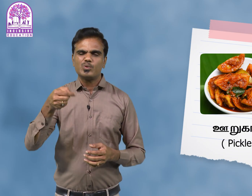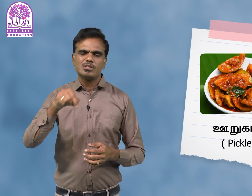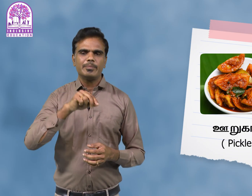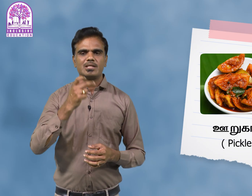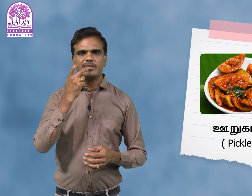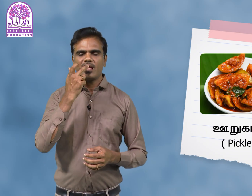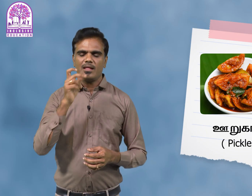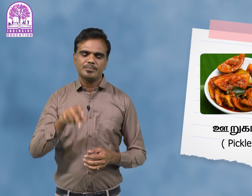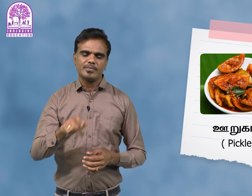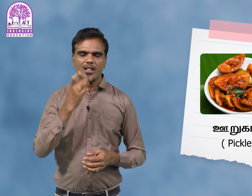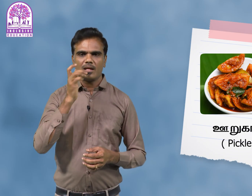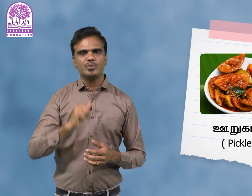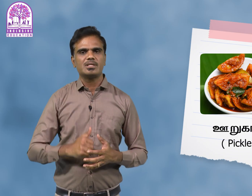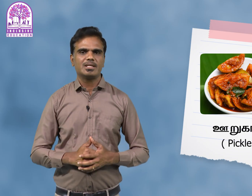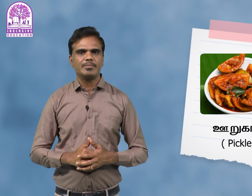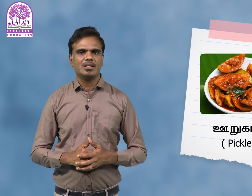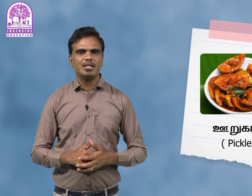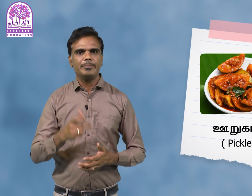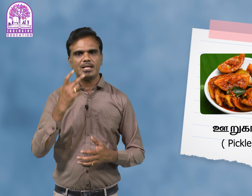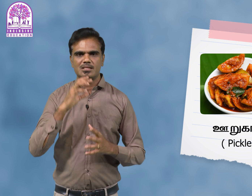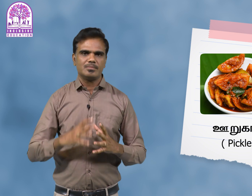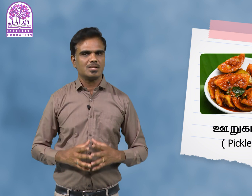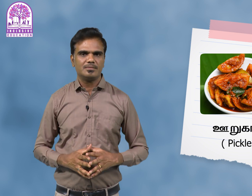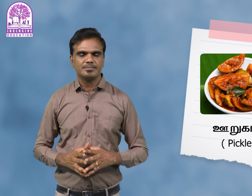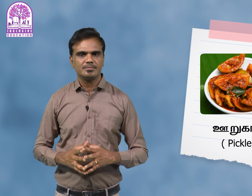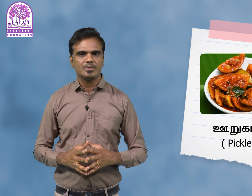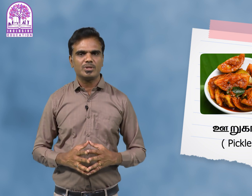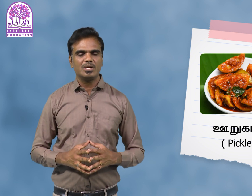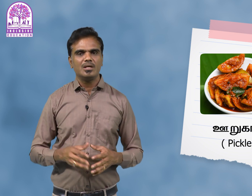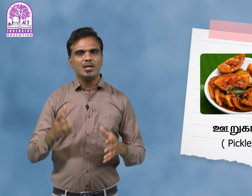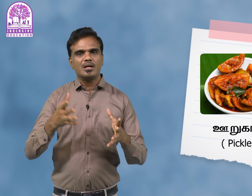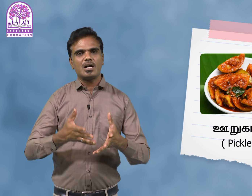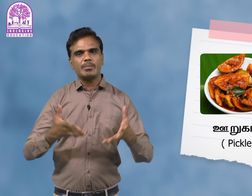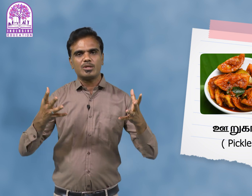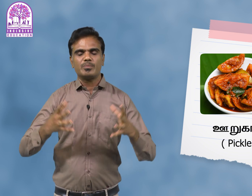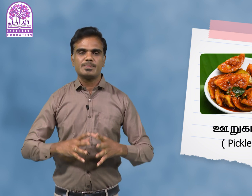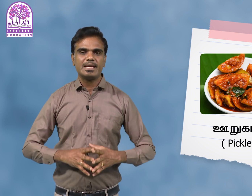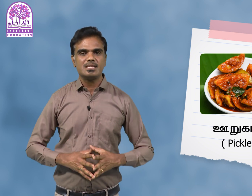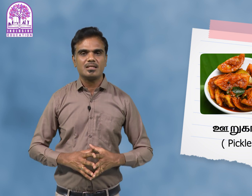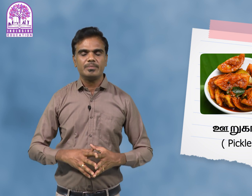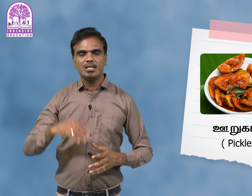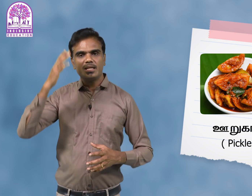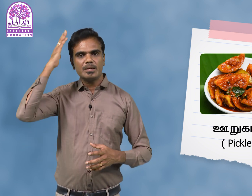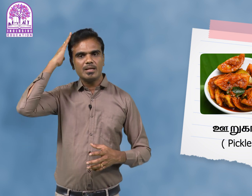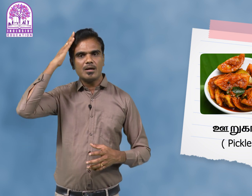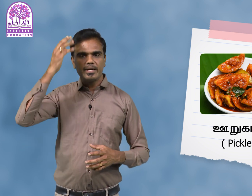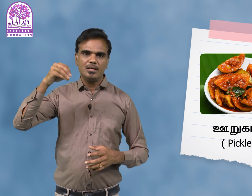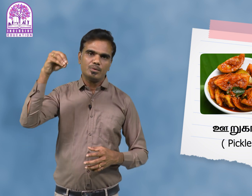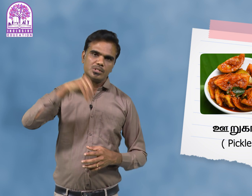கொஞ்சமாக பிக்கிள்ஸ் வைங்க, தொட்டு சாப்பிட்டுக்கிறேன் அப்படிங்கிற மாதிரி பிக்கிள்ஸுக்கு காமிச்சிக்கலாம். புரியுதுங்களா? இல்லை காரமாக இருக்குது, ரொம்ப ஸ்பைஸியாக இருக்குது அப்படின்னா நீங்கள் என்ன பண்ணலாம், ஆயில் கொஞ்சம்